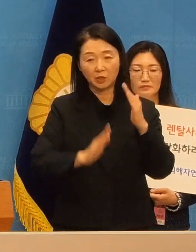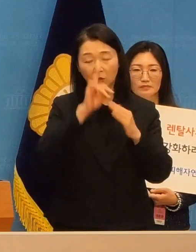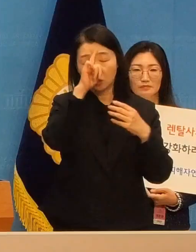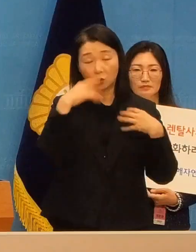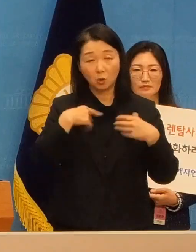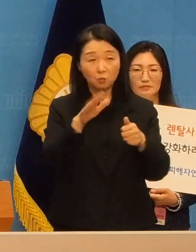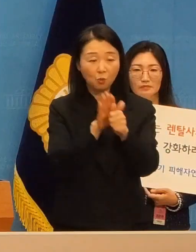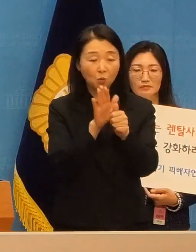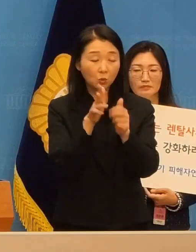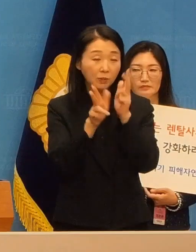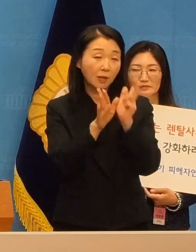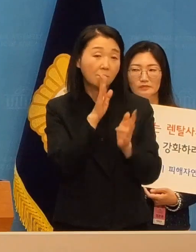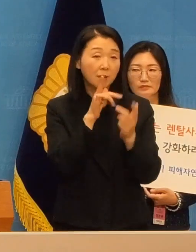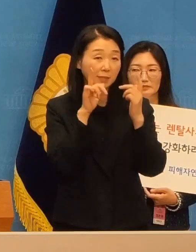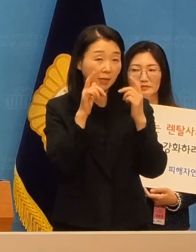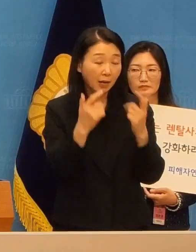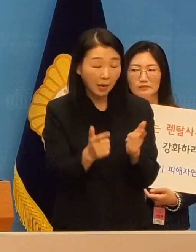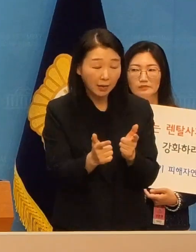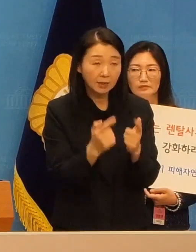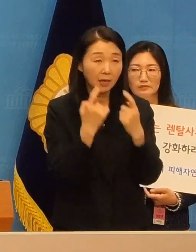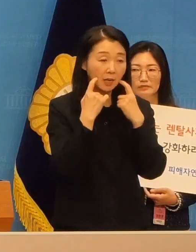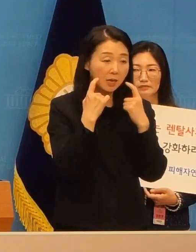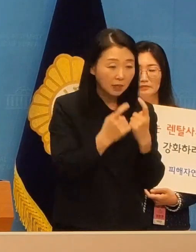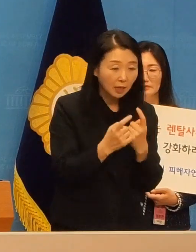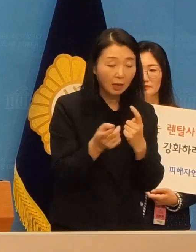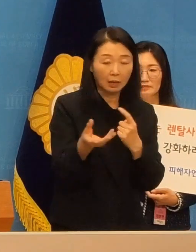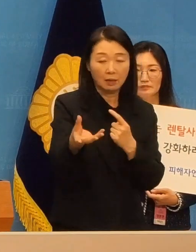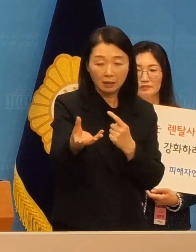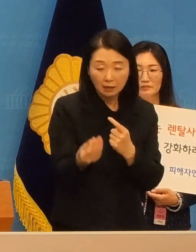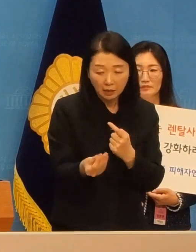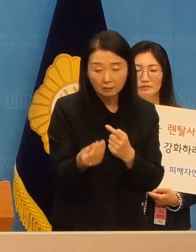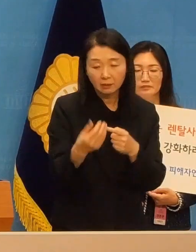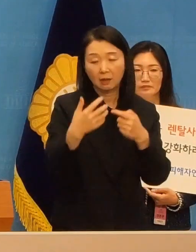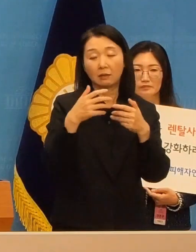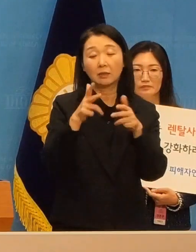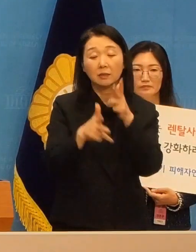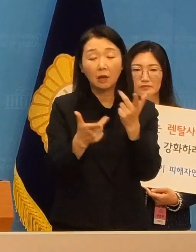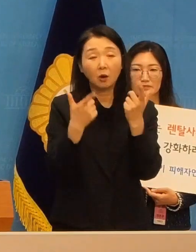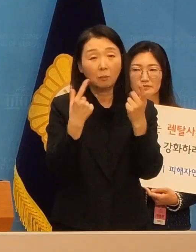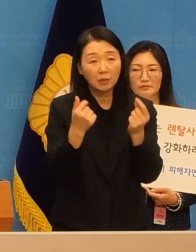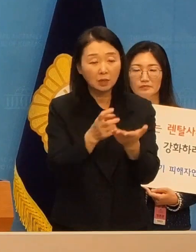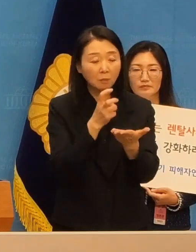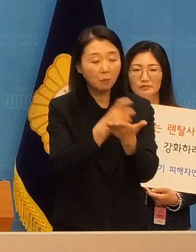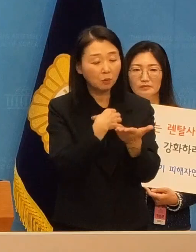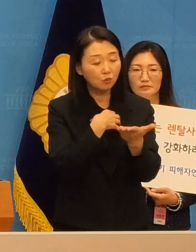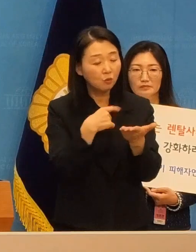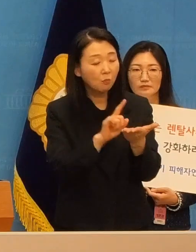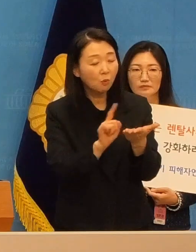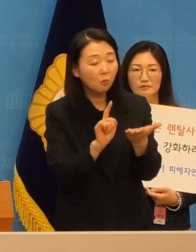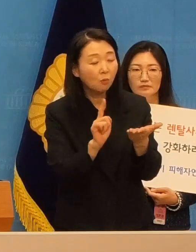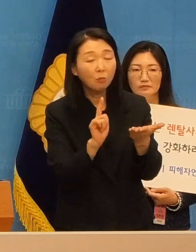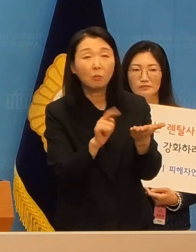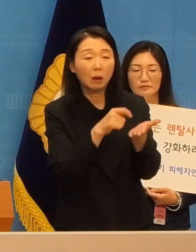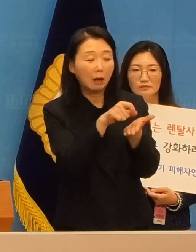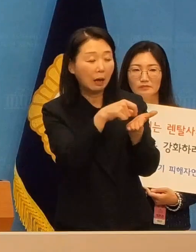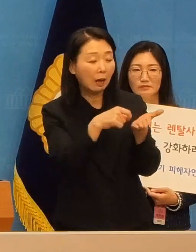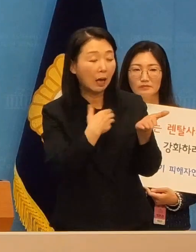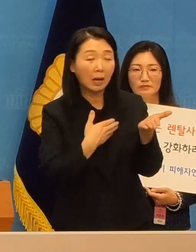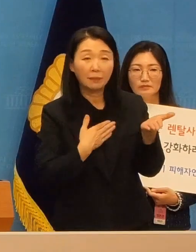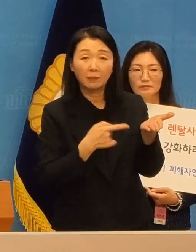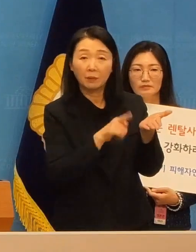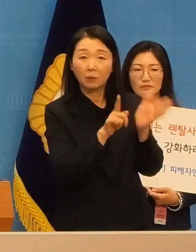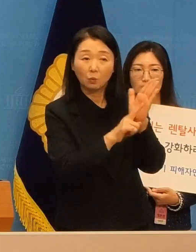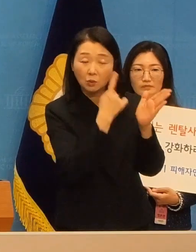보조 사업인지 단순 민간 렌탈 상품인지 법적 위험이 무엇인지에 대한 서면 안내와 공식